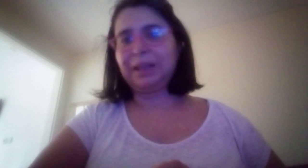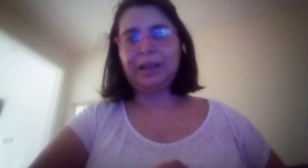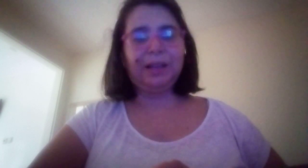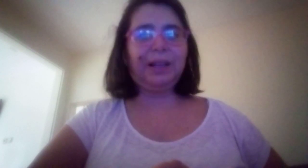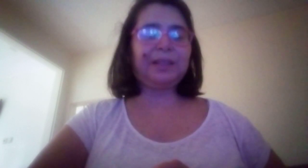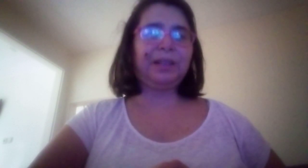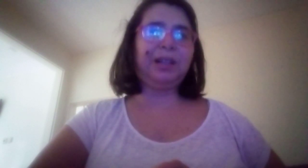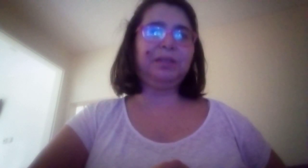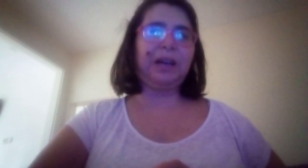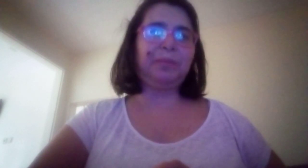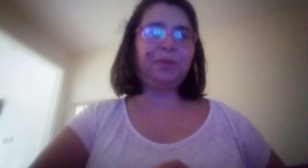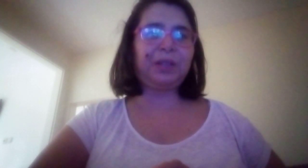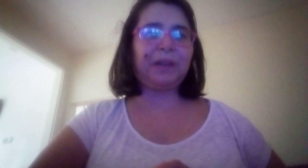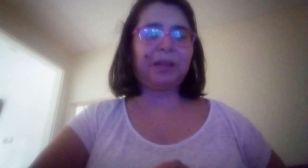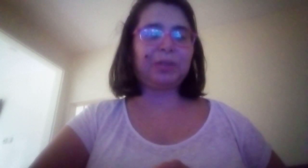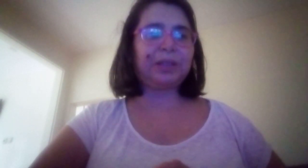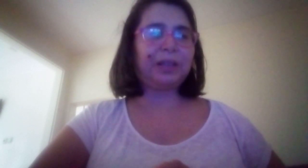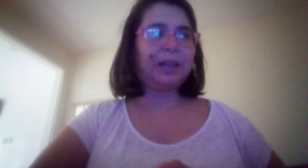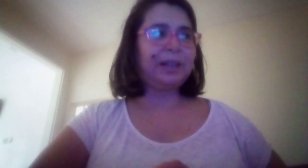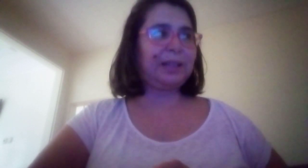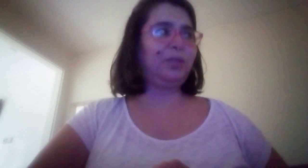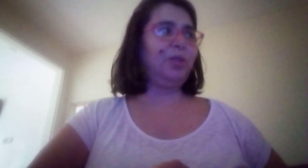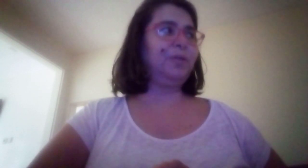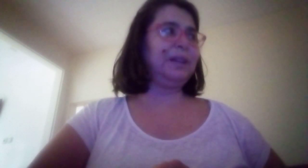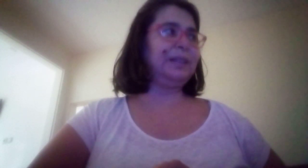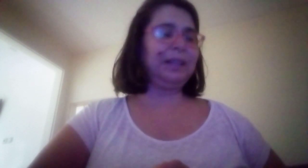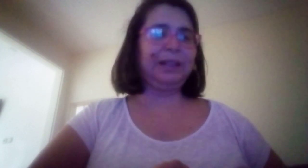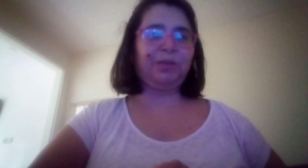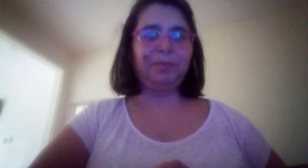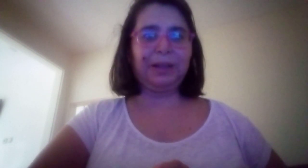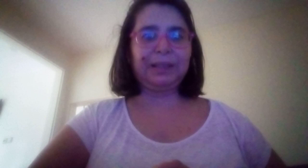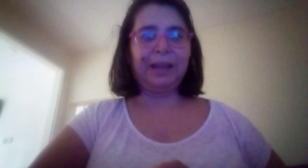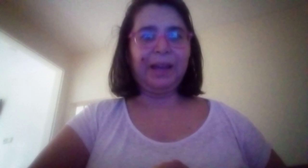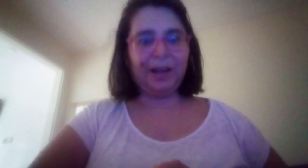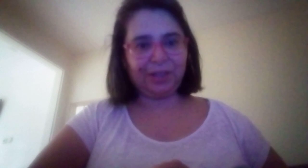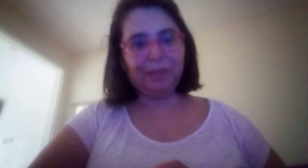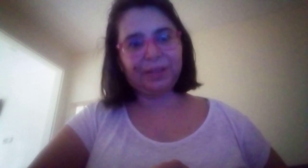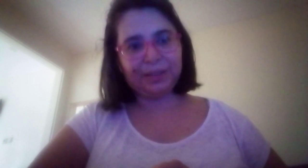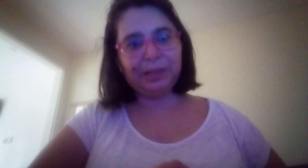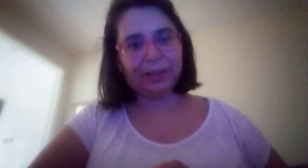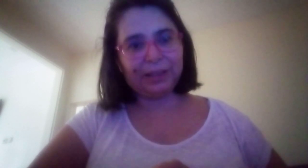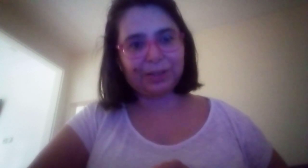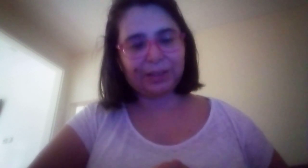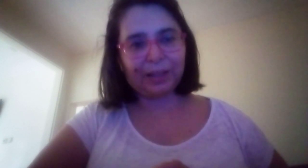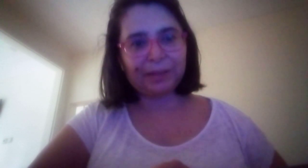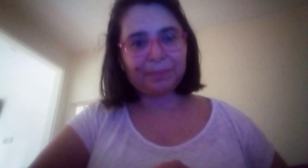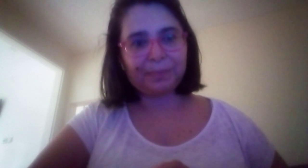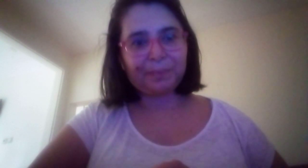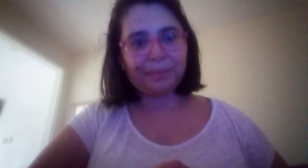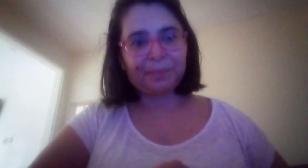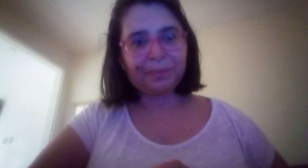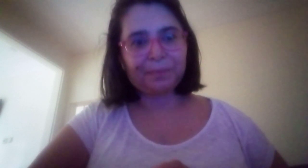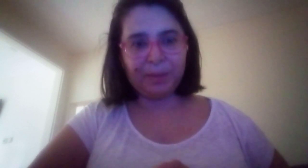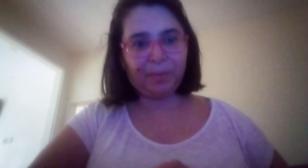Allah sana akıl vermiş fikir vermiş sanki Örf adet gelenek olmakla her şey mantıklı mı allah aşkına bilmiyorum